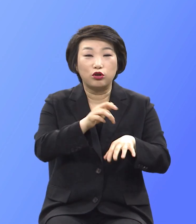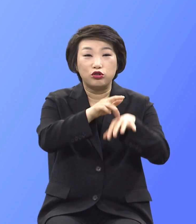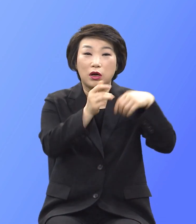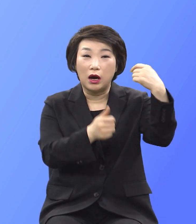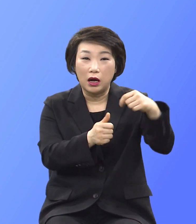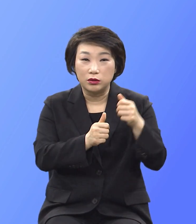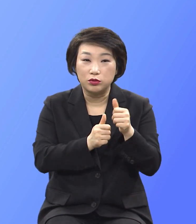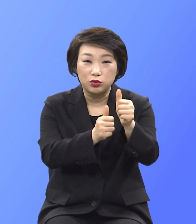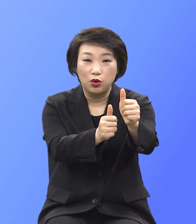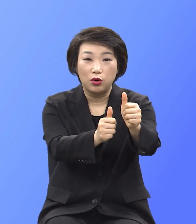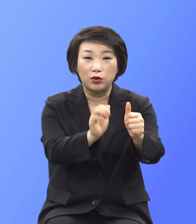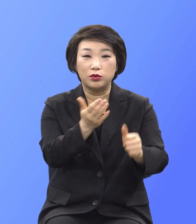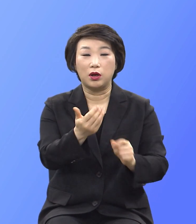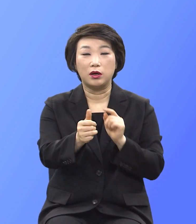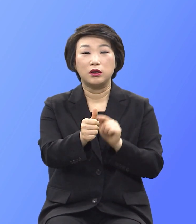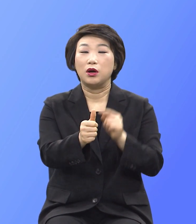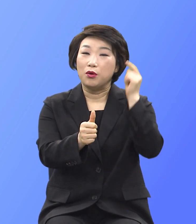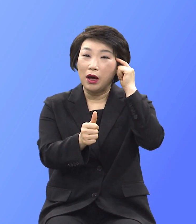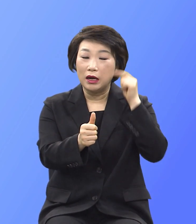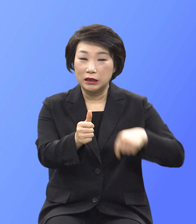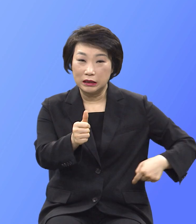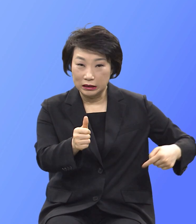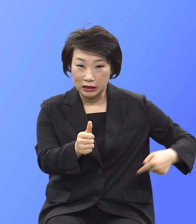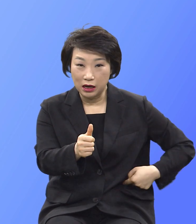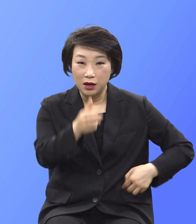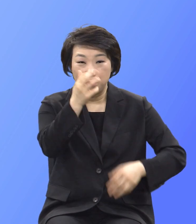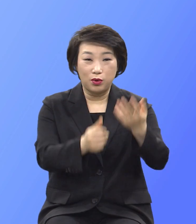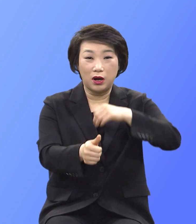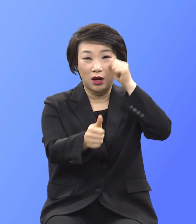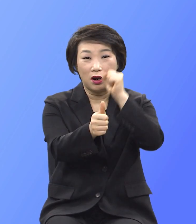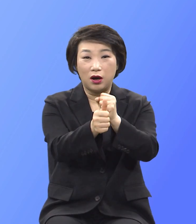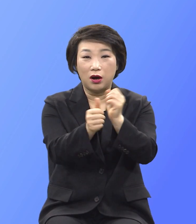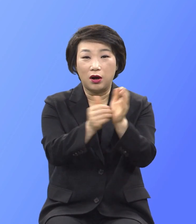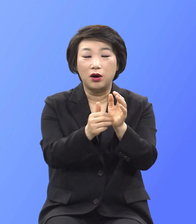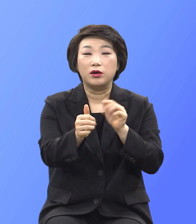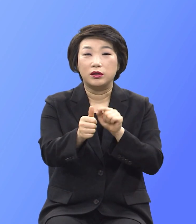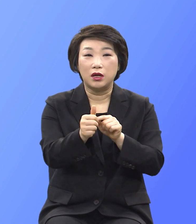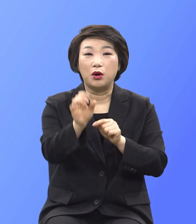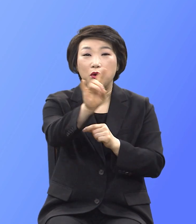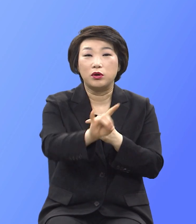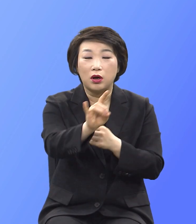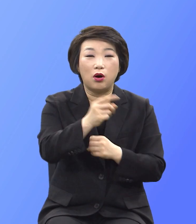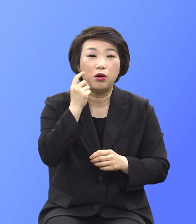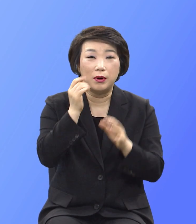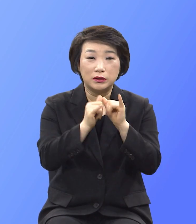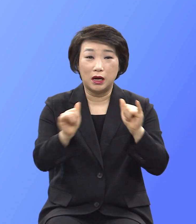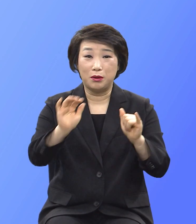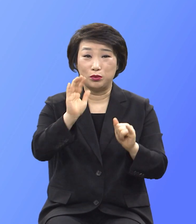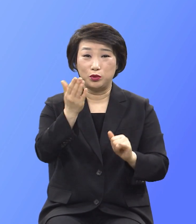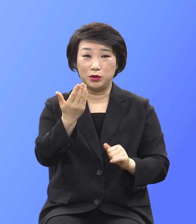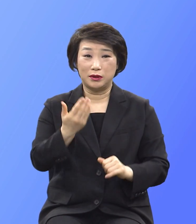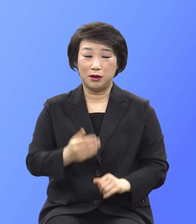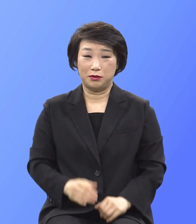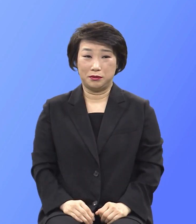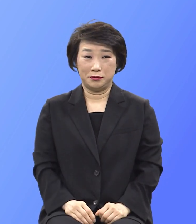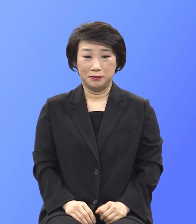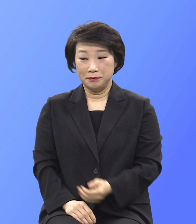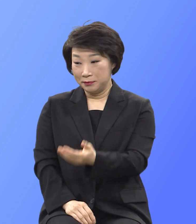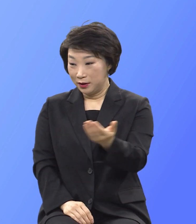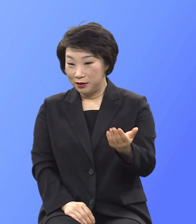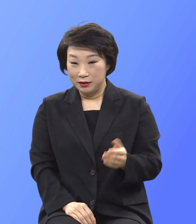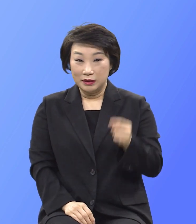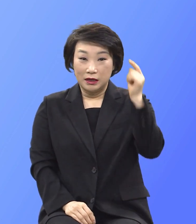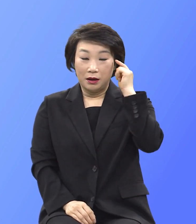귀신의 가르침을 좇으리라 하셨으니 자기 양심이 화인 맞아서 외식함으로 거짓말하는 자들이라. 우리 잘